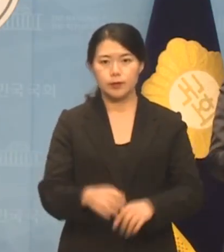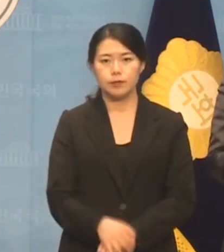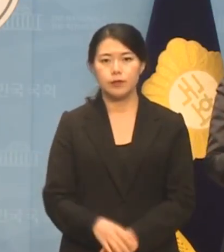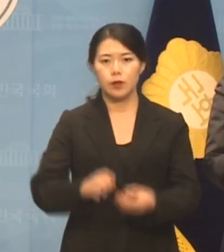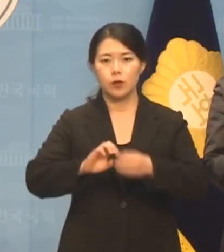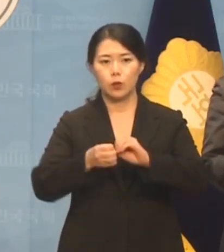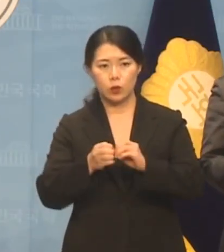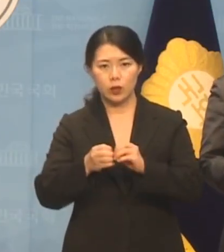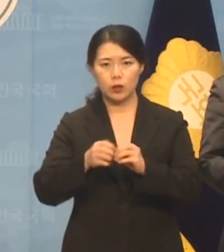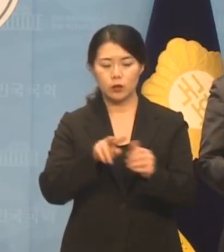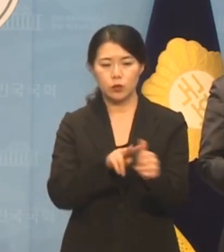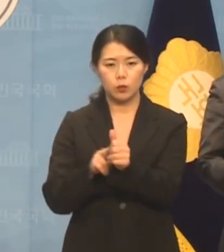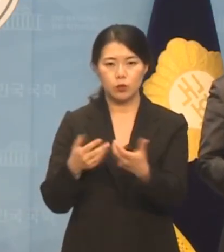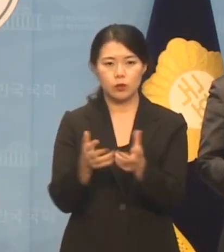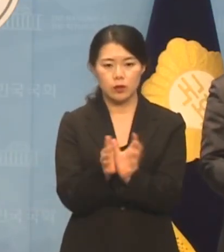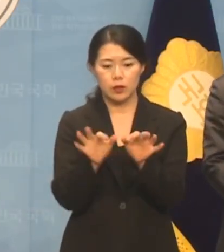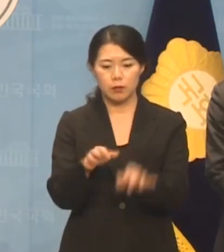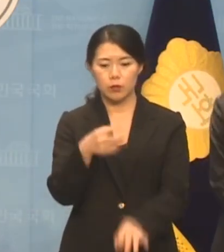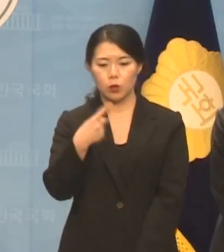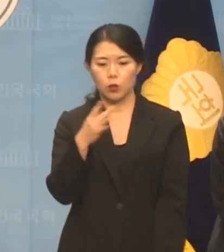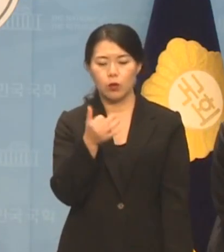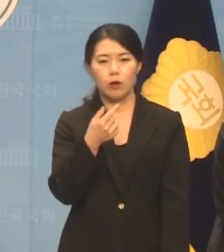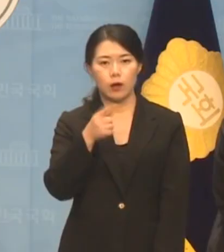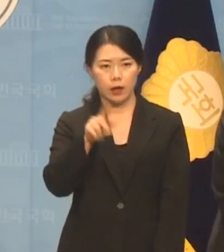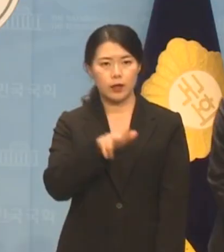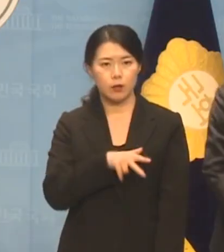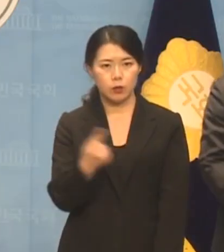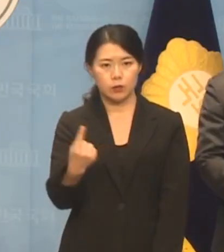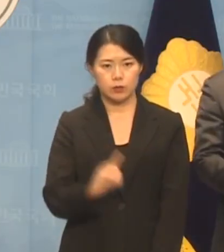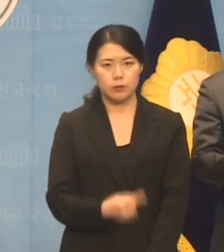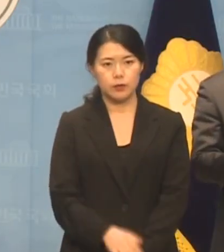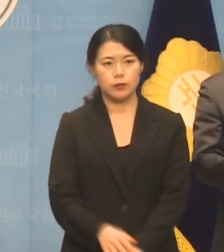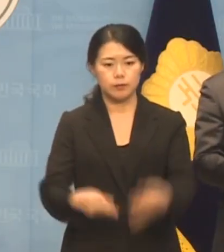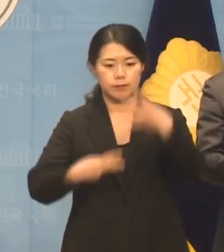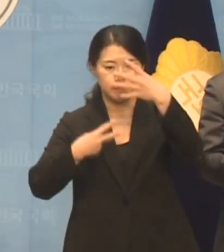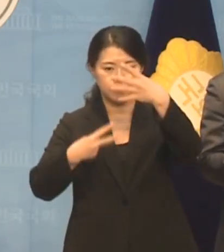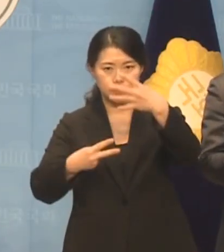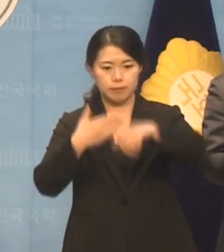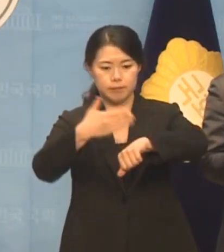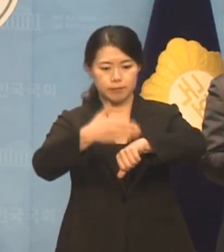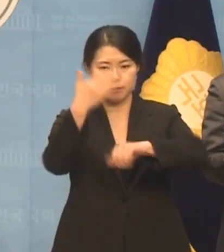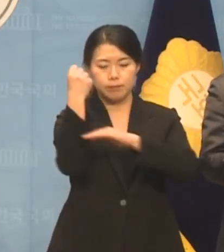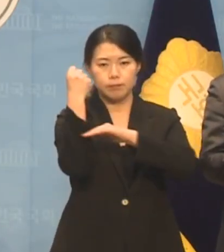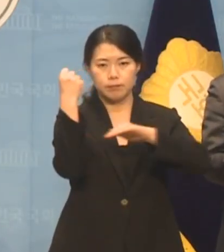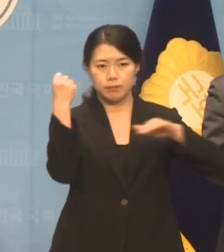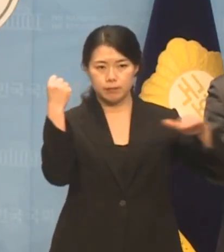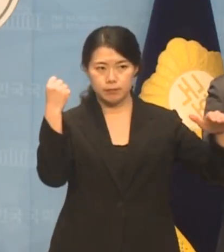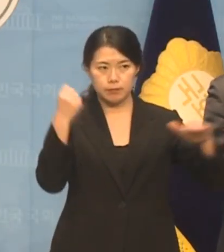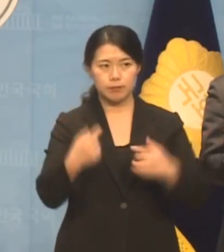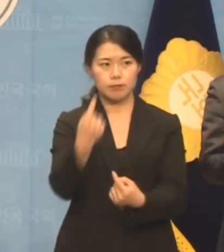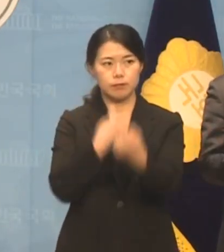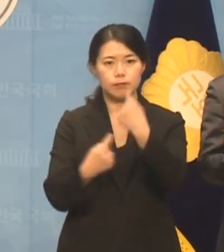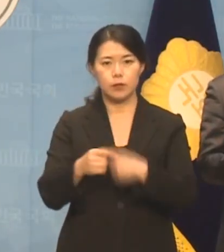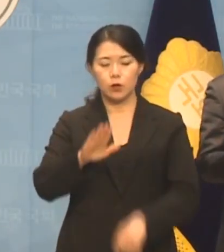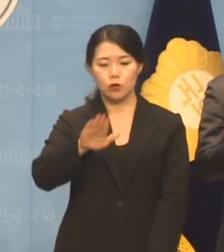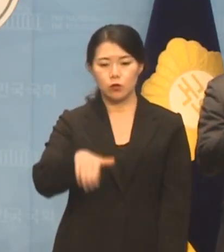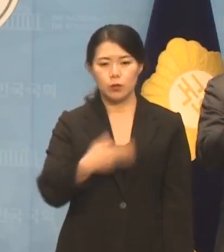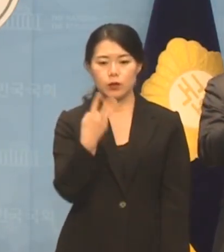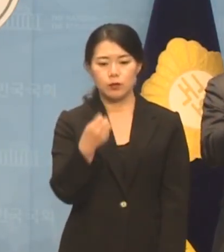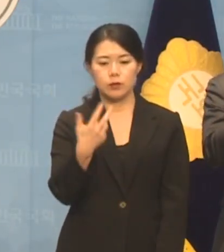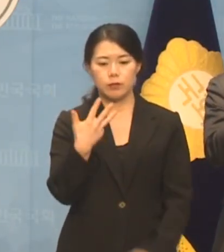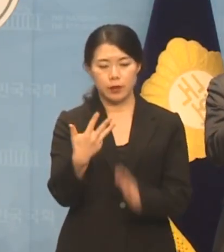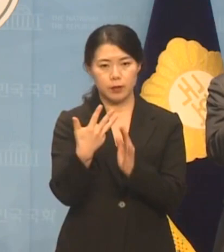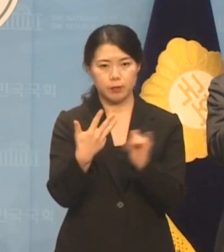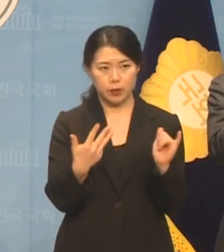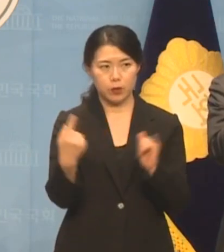허위조작 정보단 김동아 의원님 오셨습니다. 4월 2일 9시 기준일로 638명이